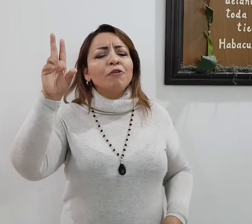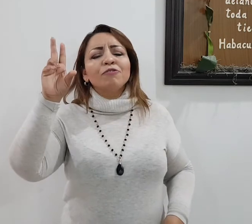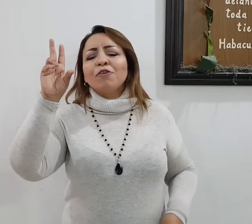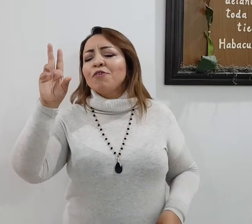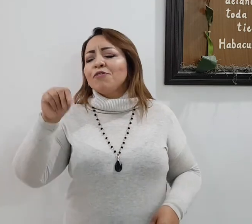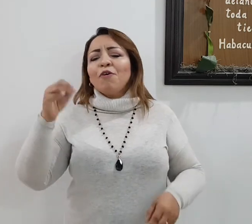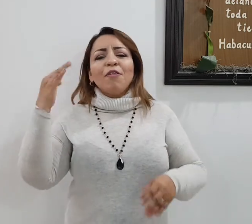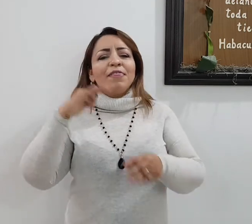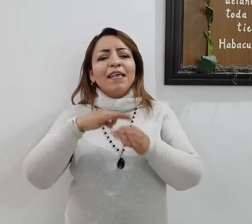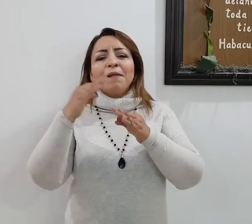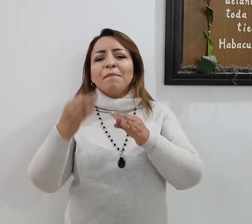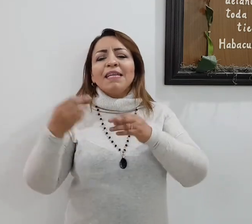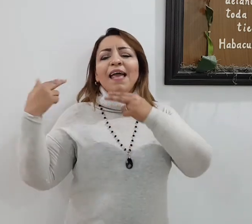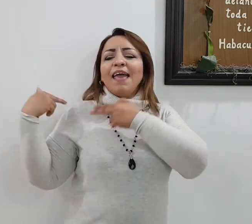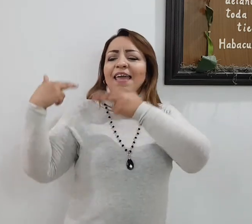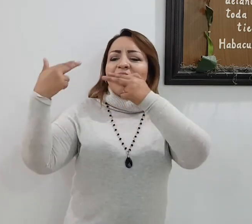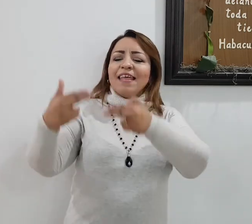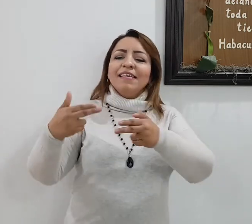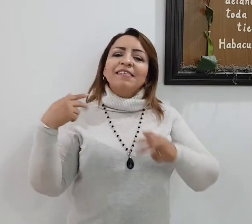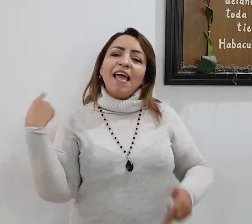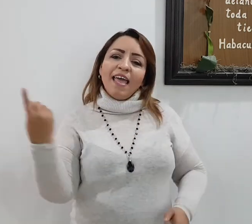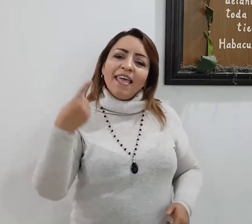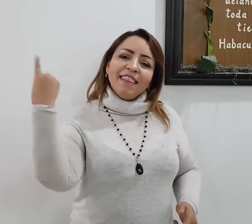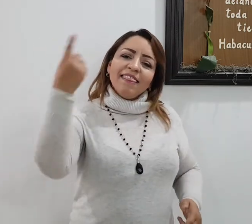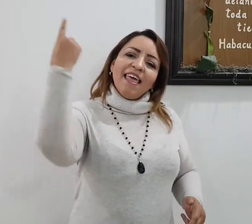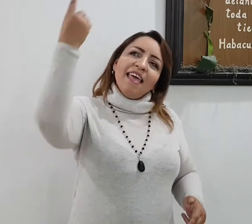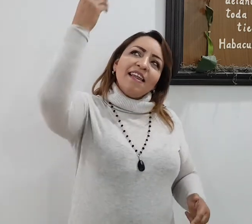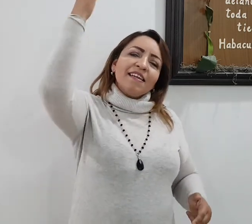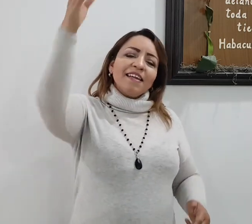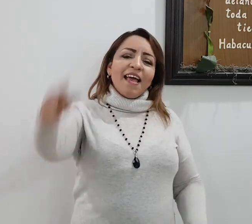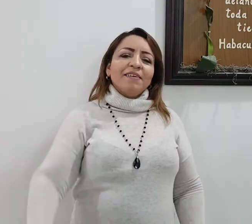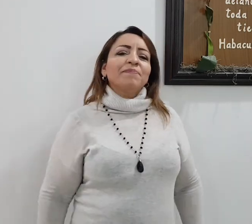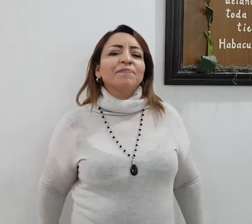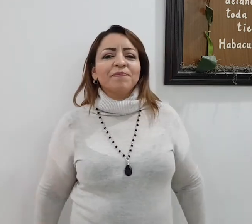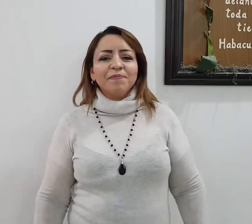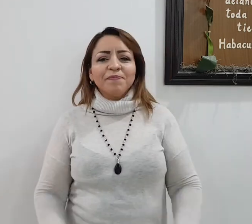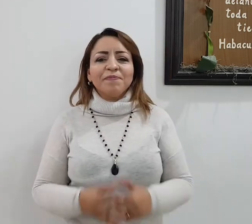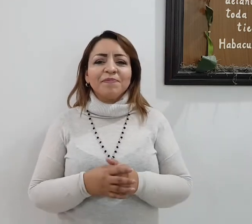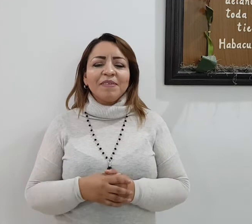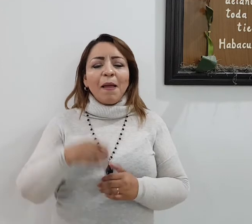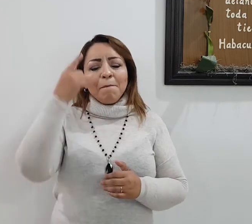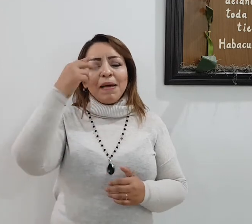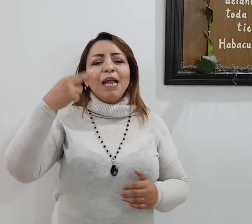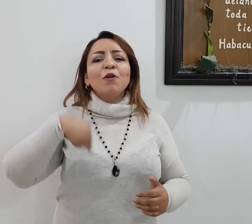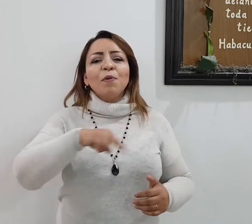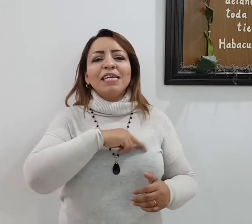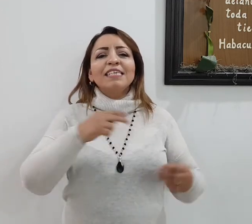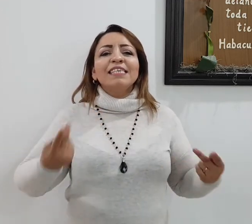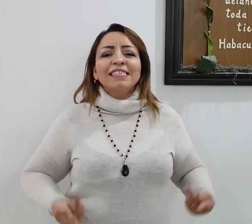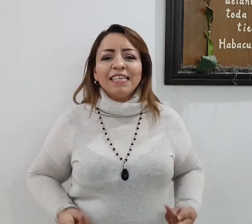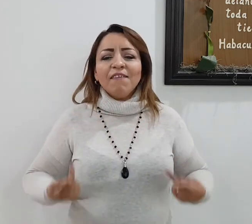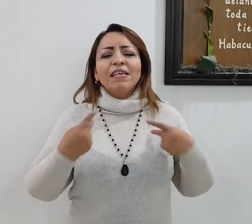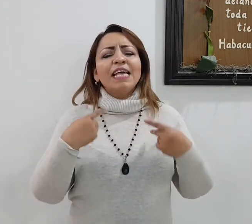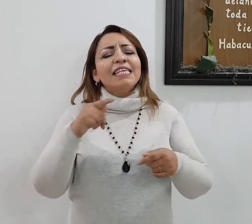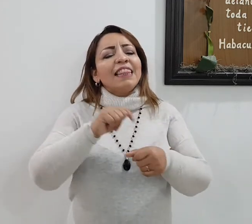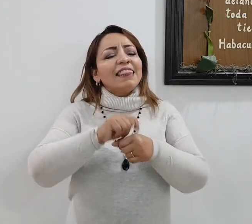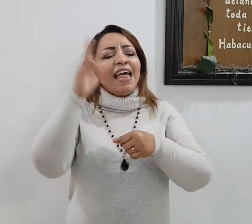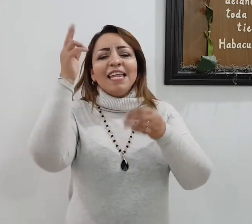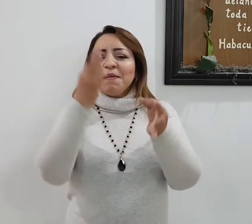herencia eterna. Lo que aquí está es de gran peso para nuestras vidas y tan importante, porque